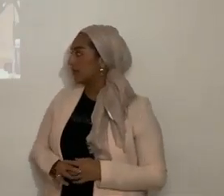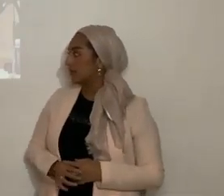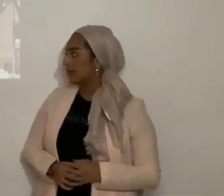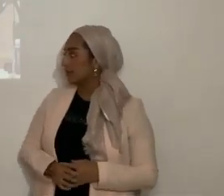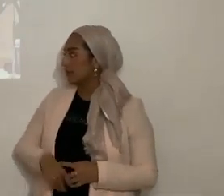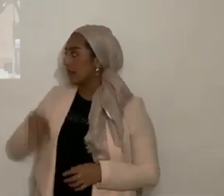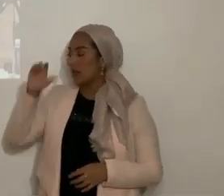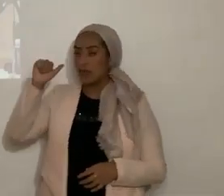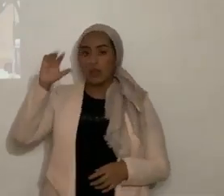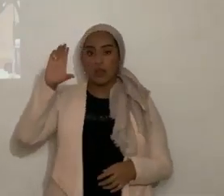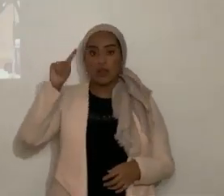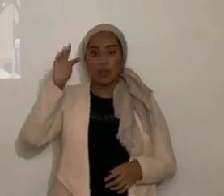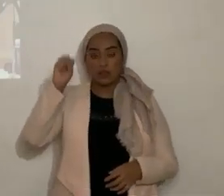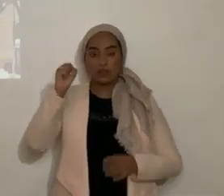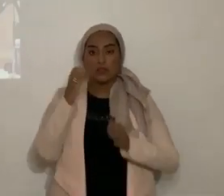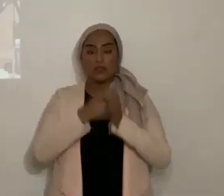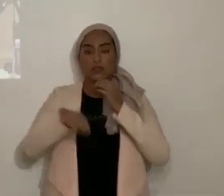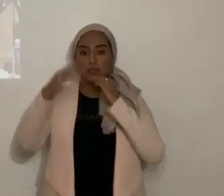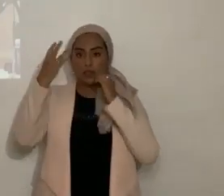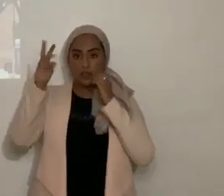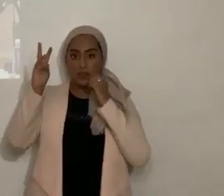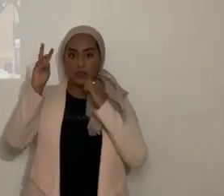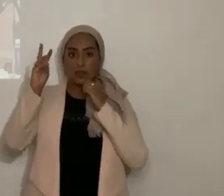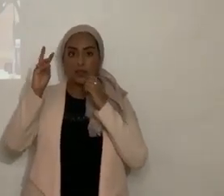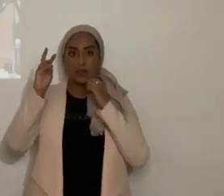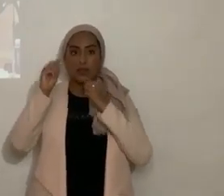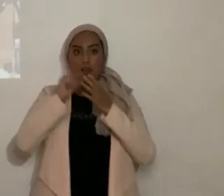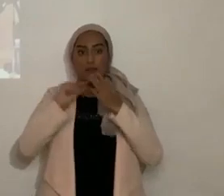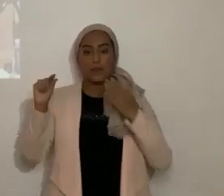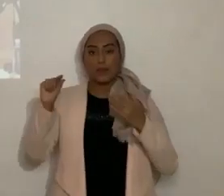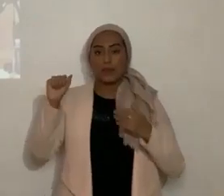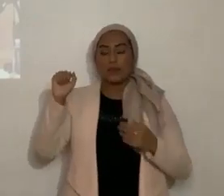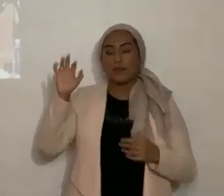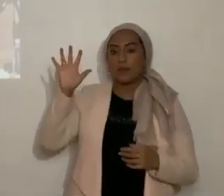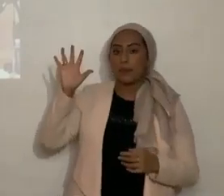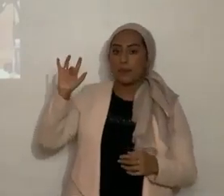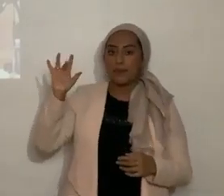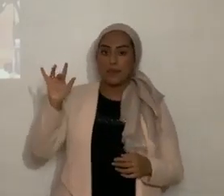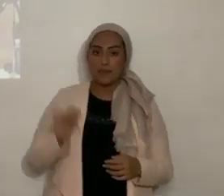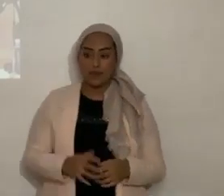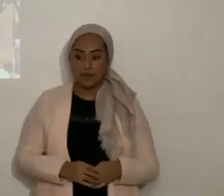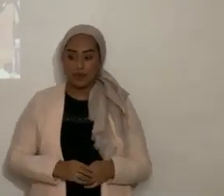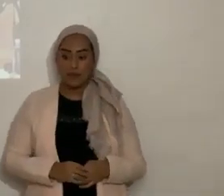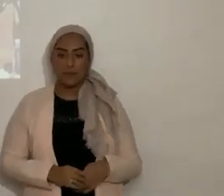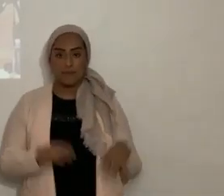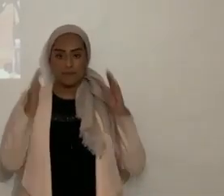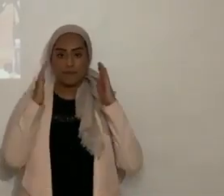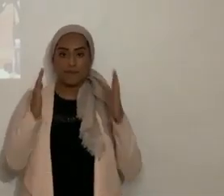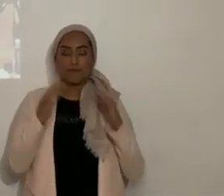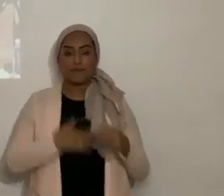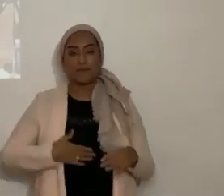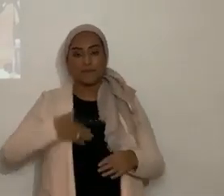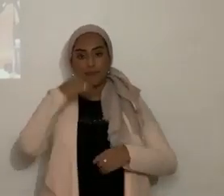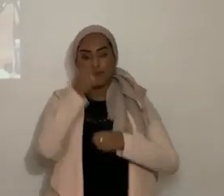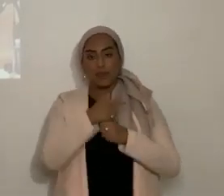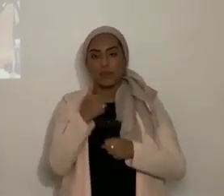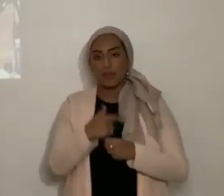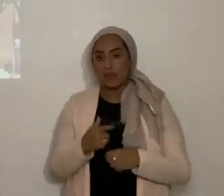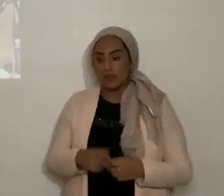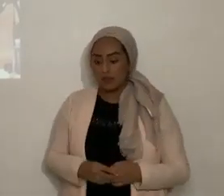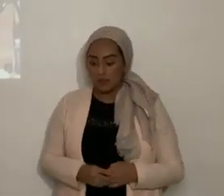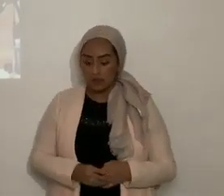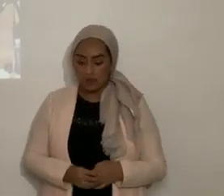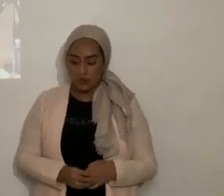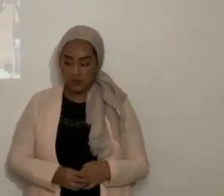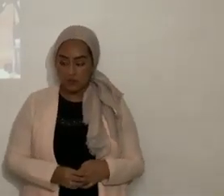Hechos 16, capítulo 16, verso 25. Mucha atención, amados Ajim, amados